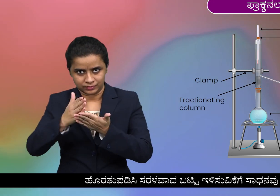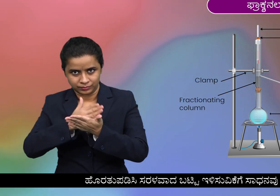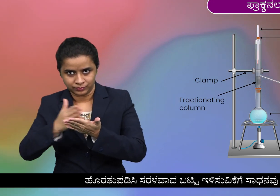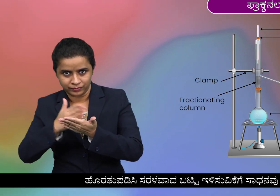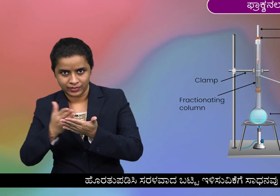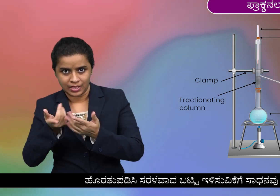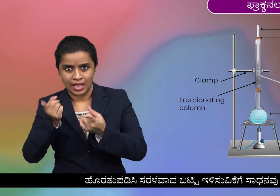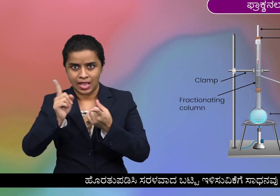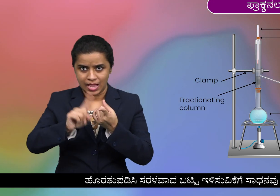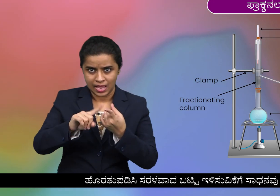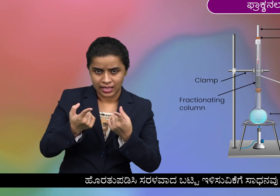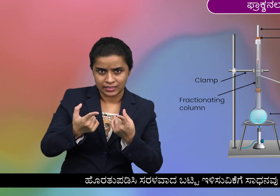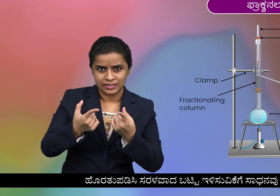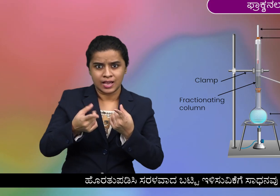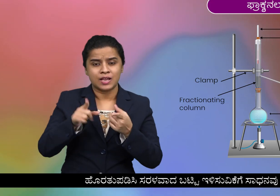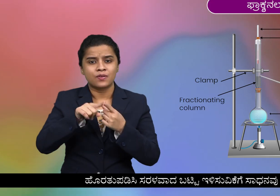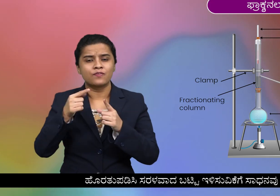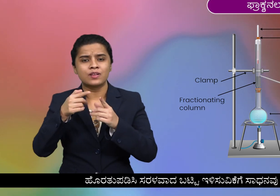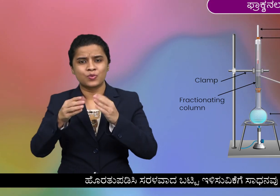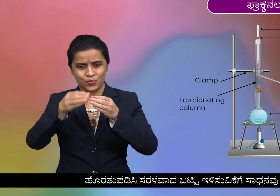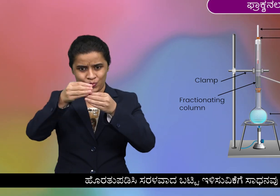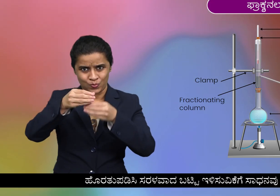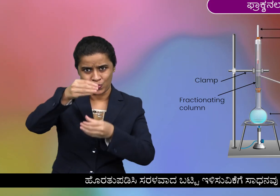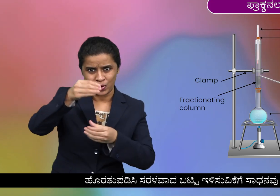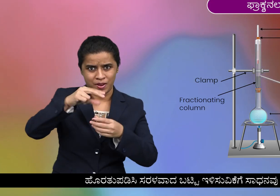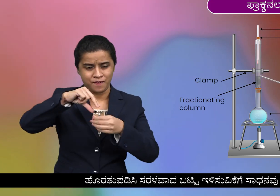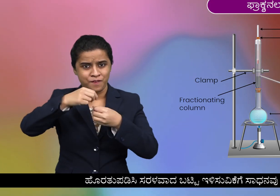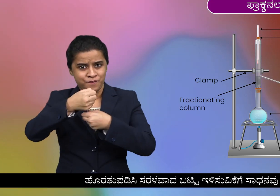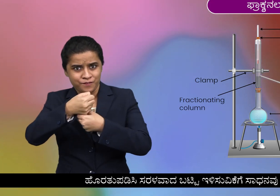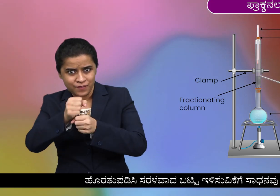ಹೊರತುಪಡಿಸಿ ಸರಳವಾದ ಬಟ್ಟಿ ಇಳಿಸುವಿಕೆಗೆ ಸಾಧನವು ಹೋಲುತ್ತದೆ.